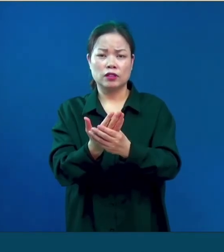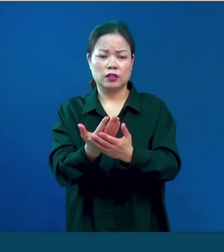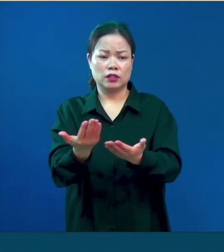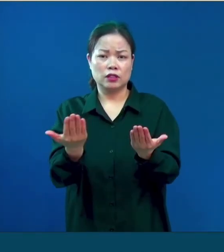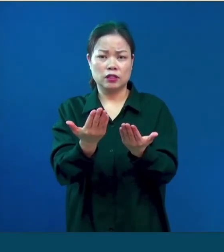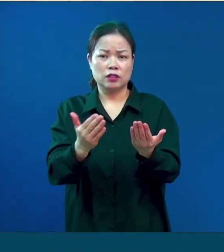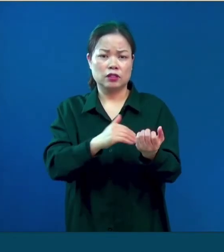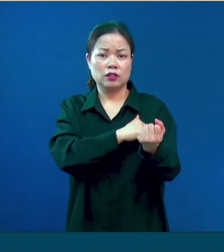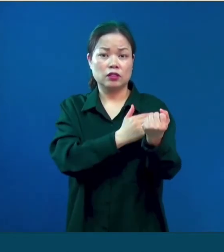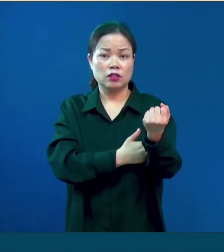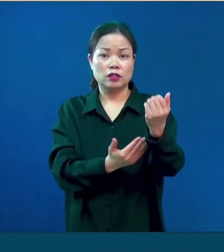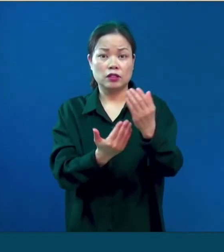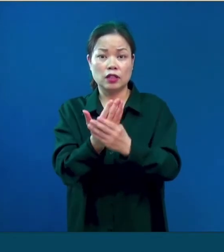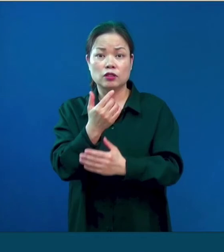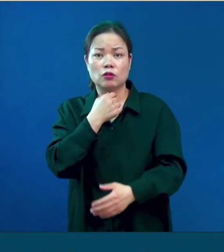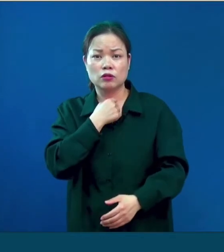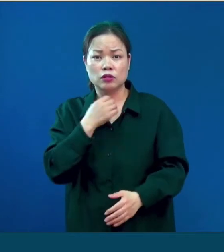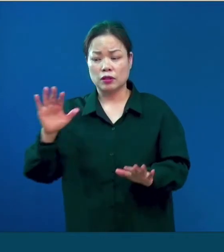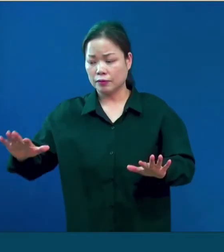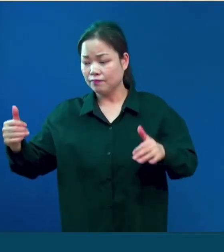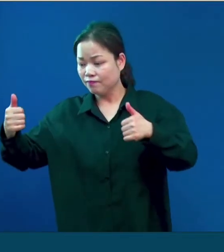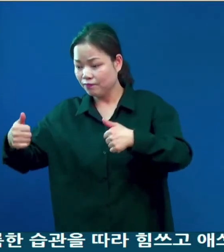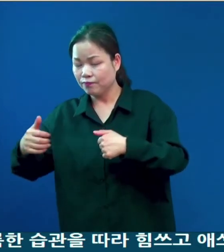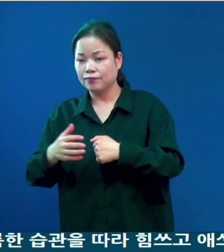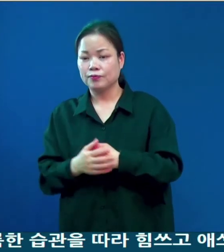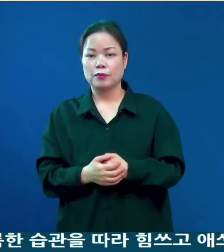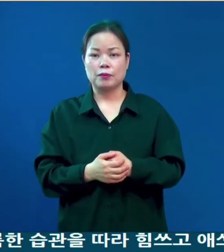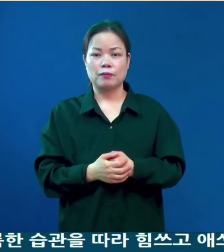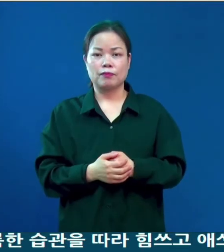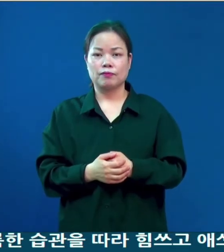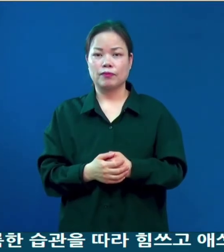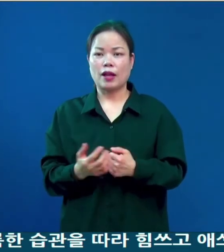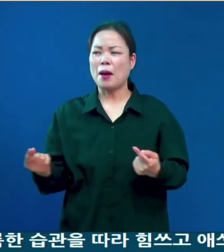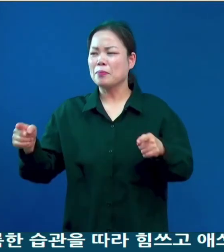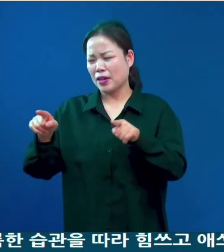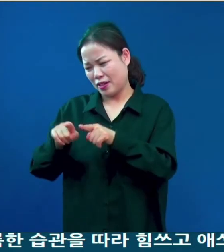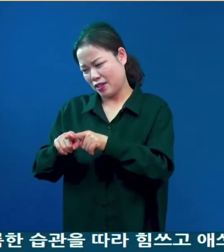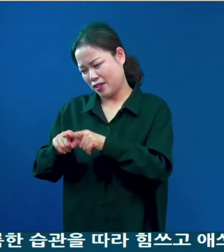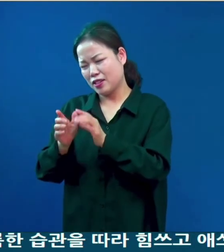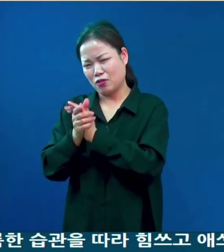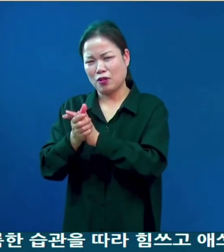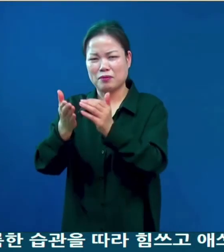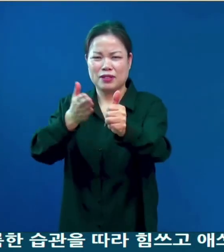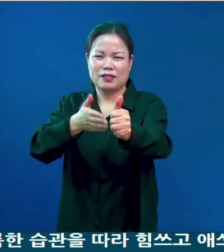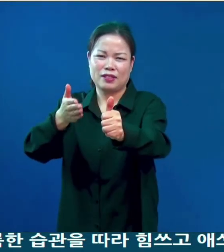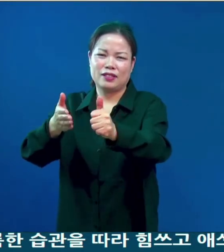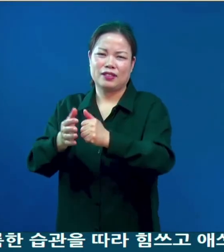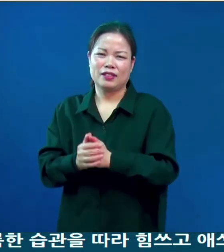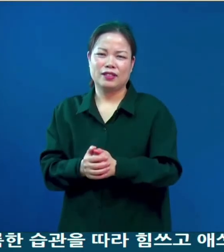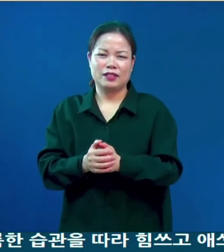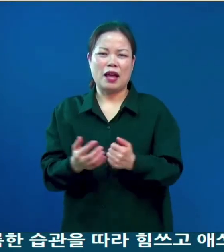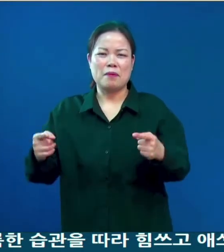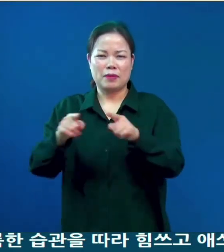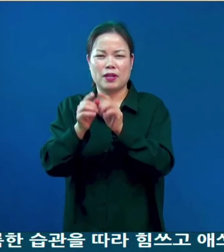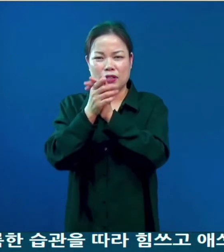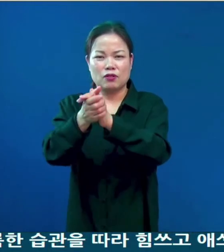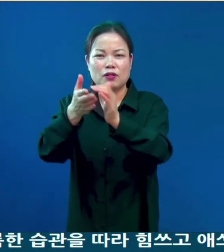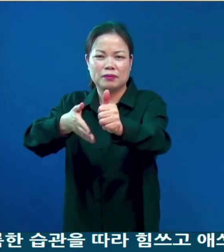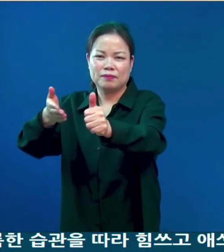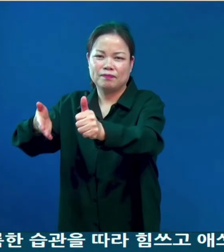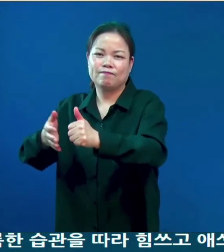가운데 일어나길 소망합니다. 우리 옆 사람과 이렇게 인사하고 마치겠습니다. 같이 올라갑시다. 다시 한번요, 같이 올라갑시다.